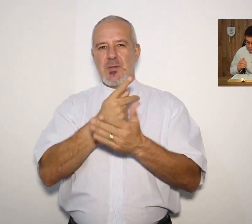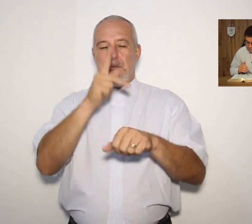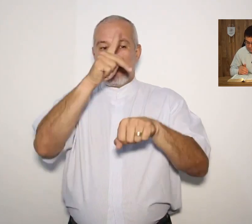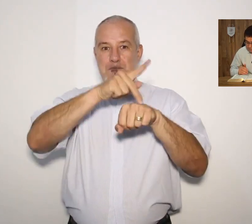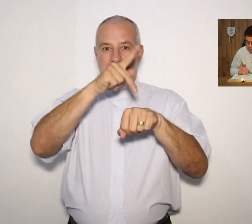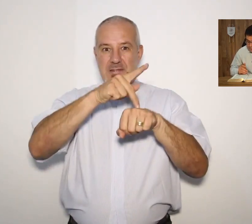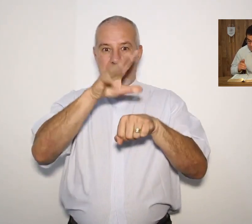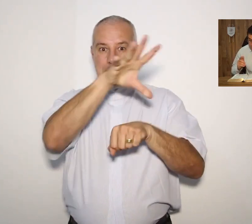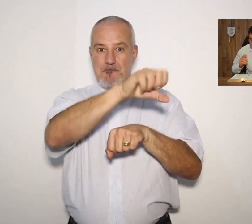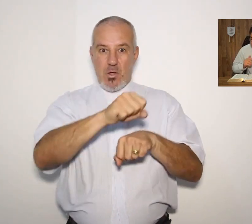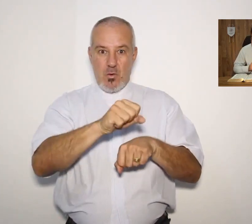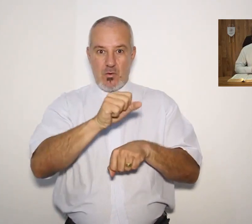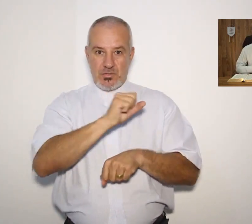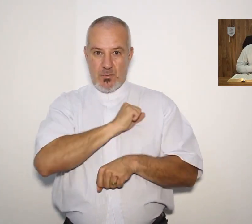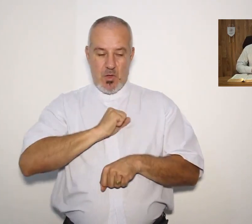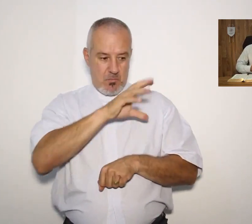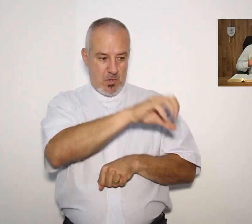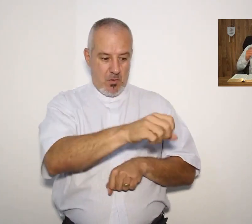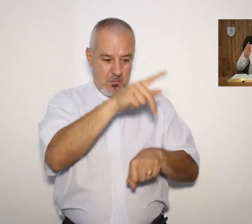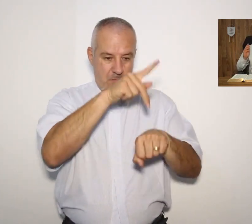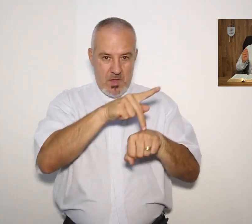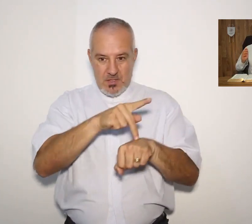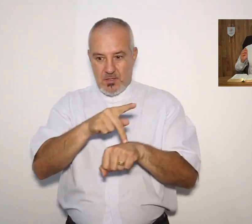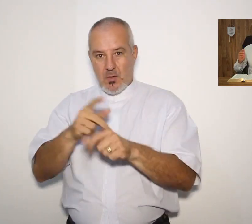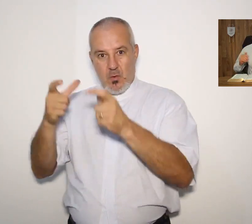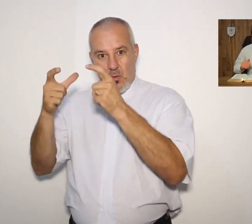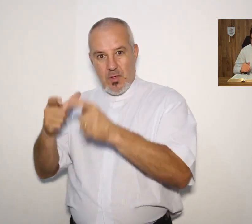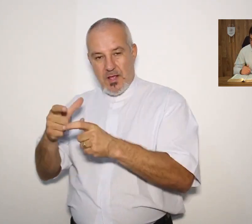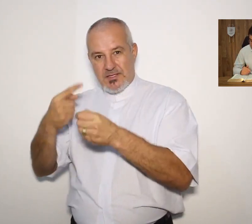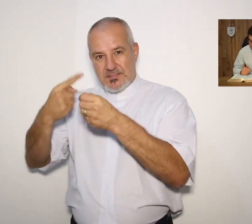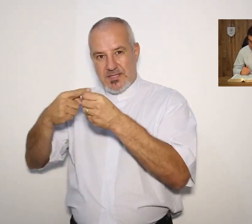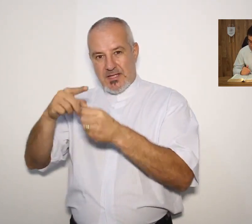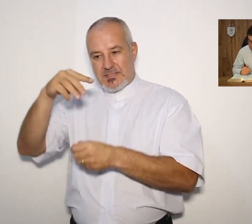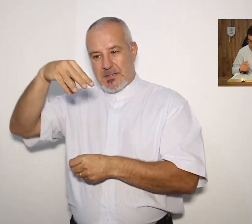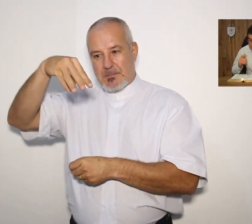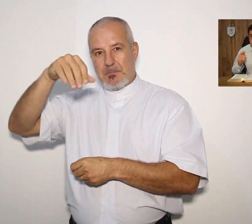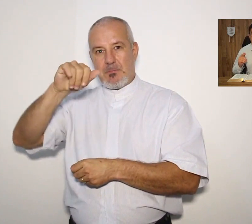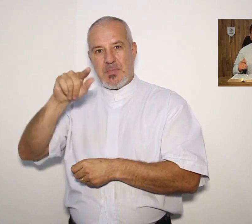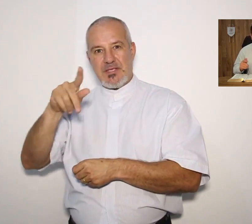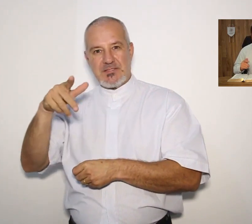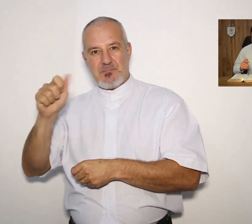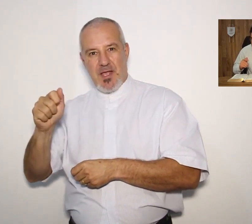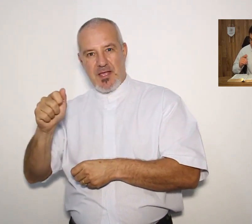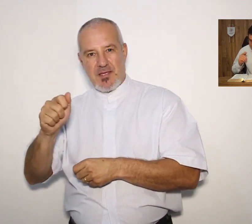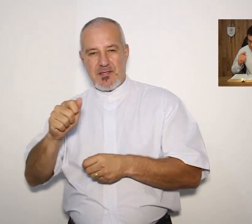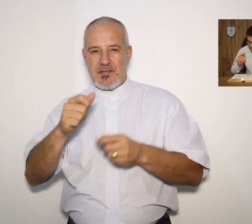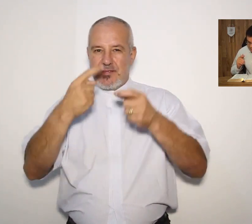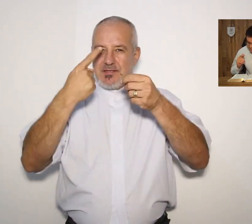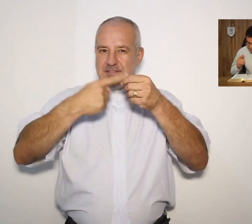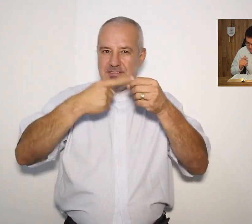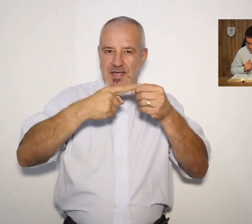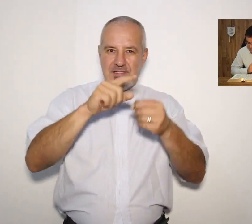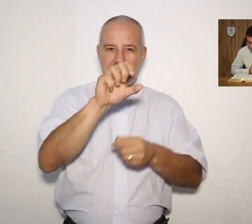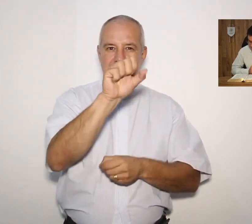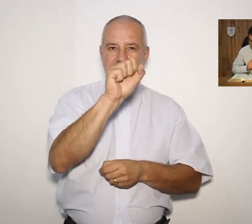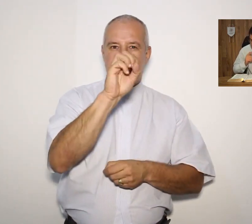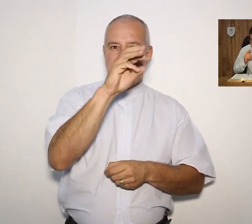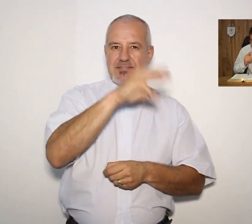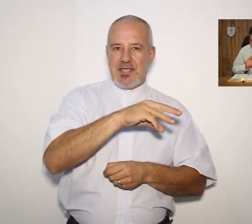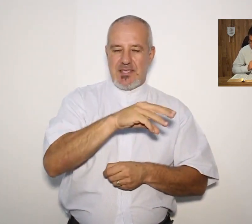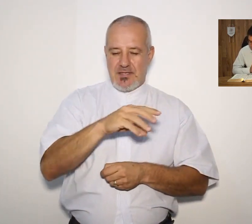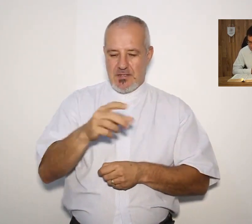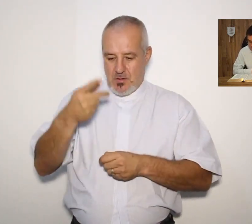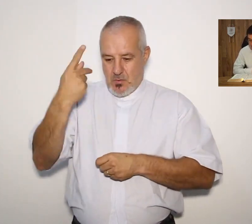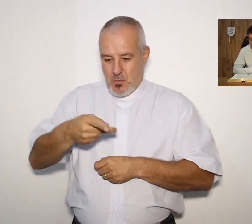uma pedra e pôs entre Mispá e Sem, e lhe chamou Ebenezer,